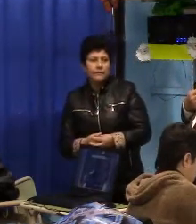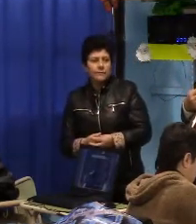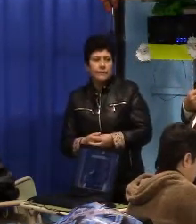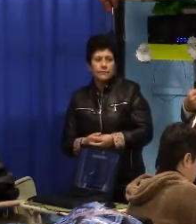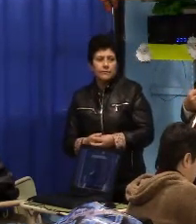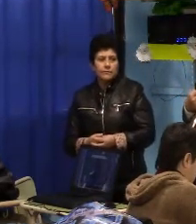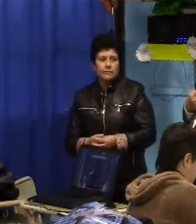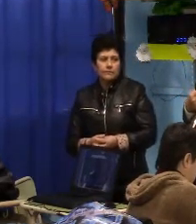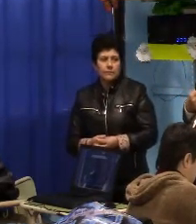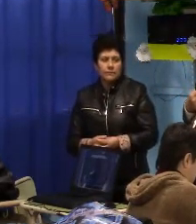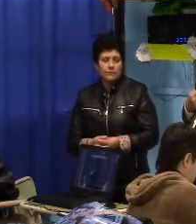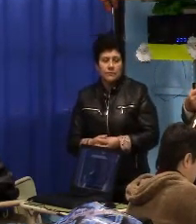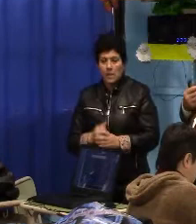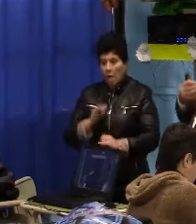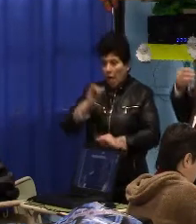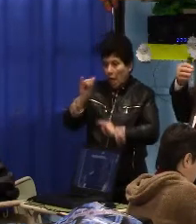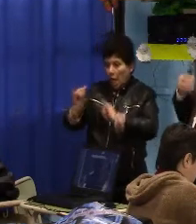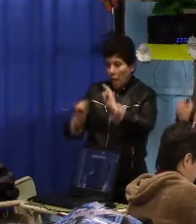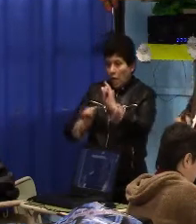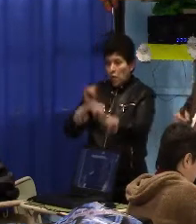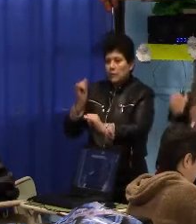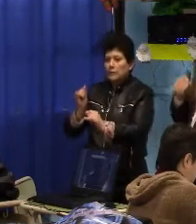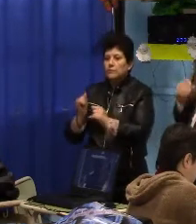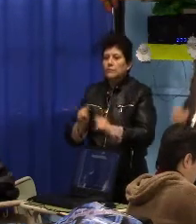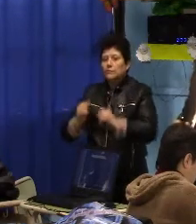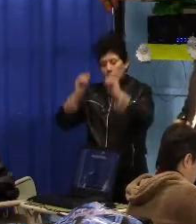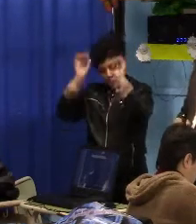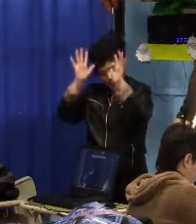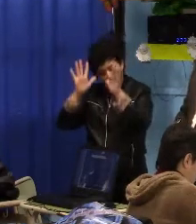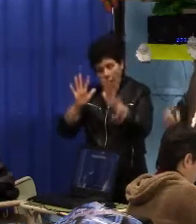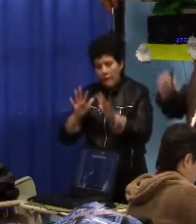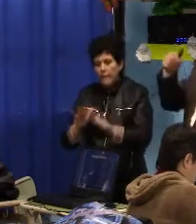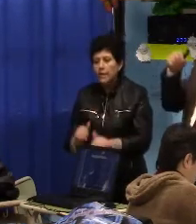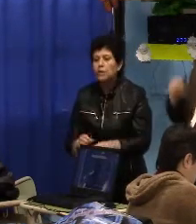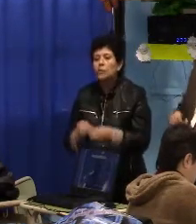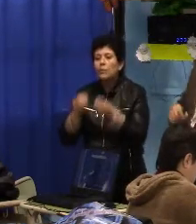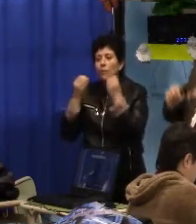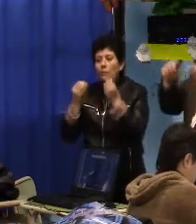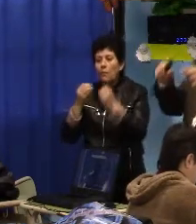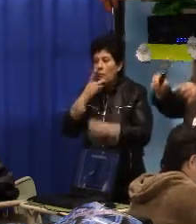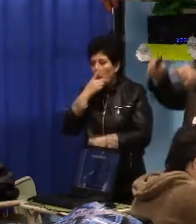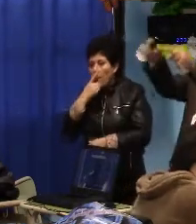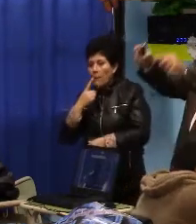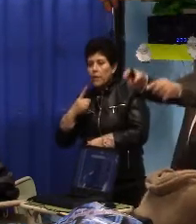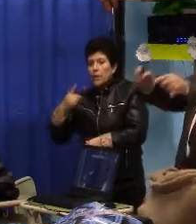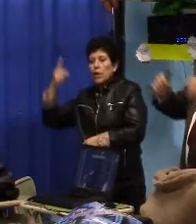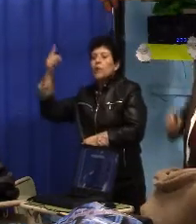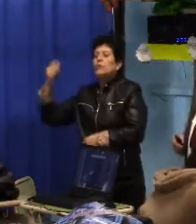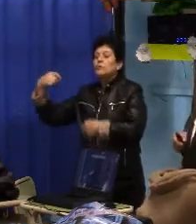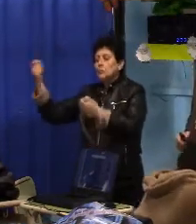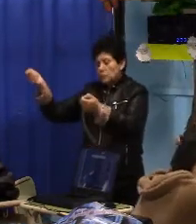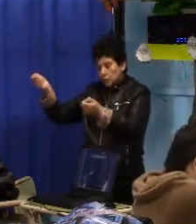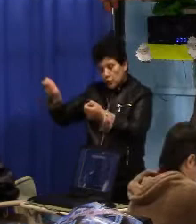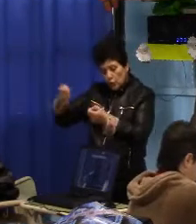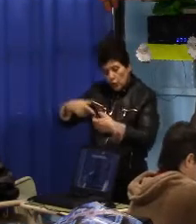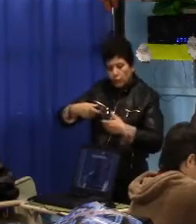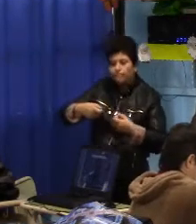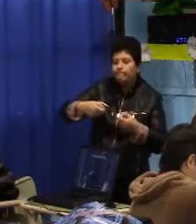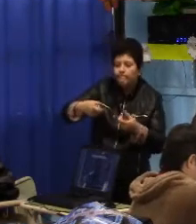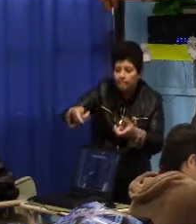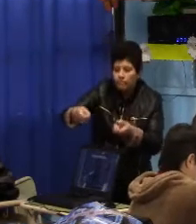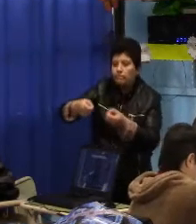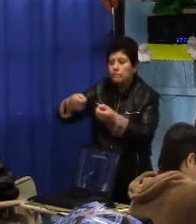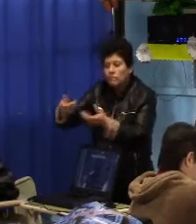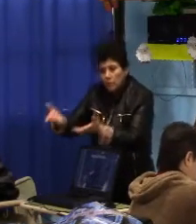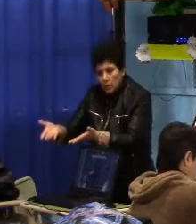era decirle, la bendición la tenemos porque Dios nos dio la bendición.